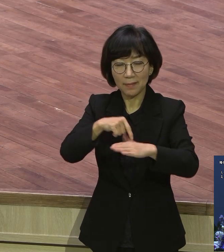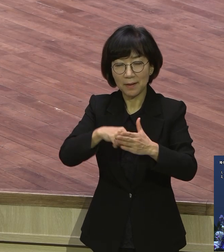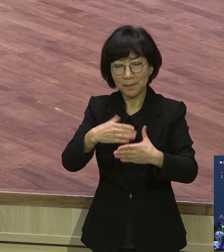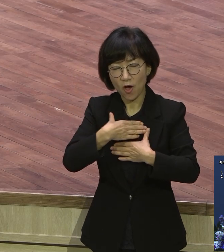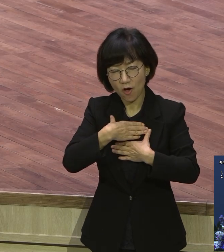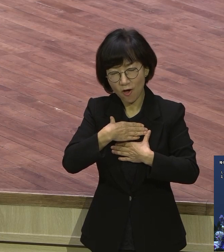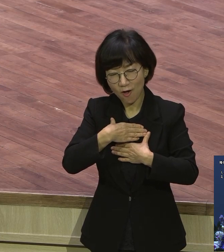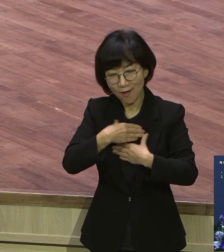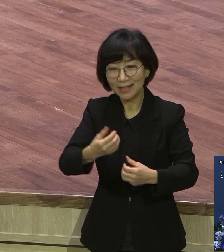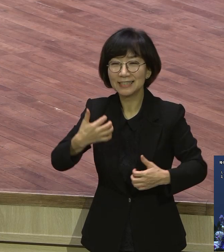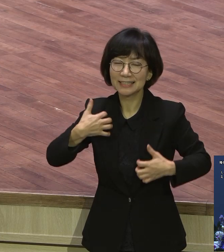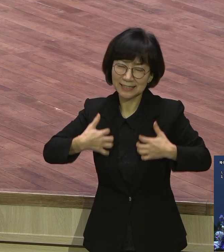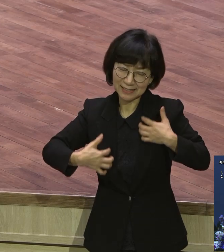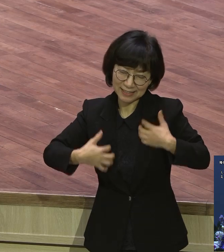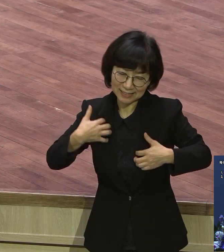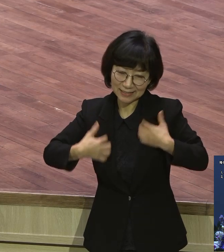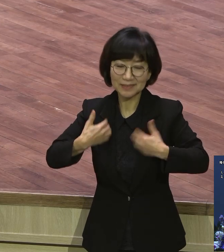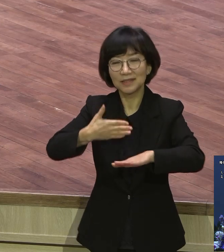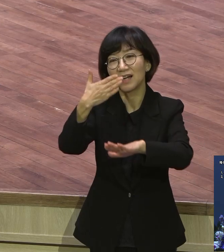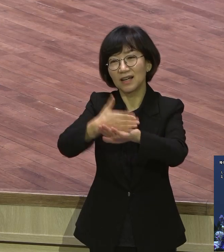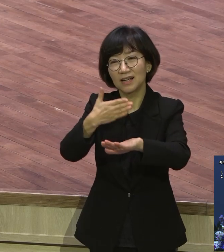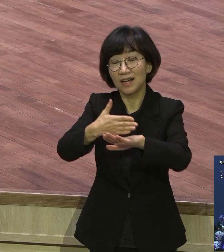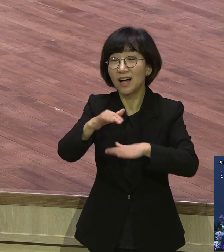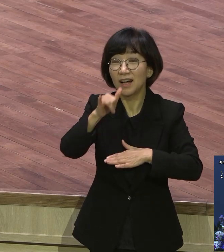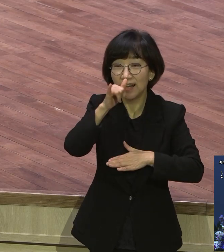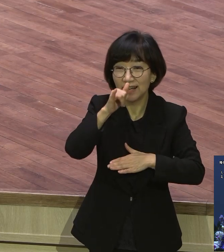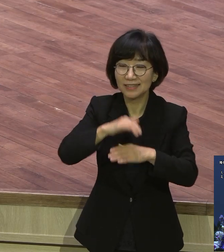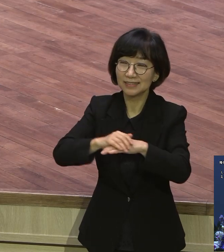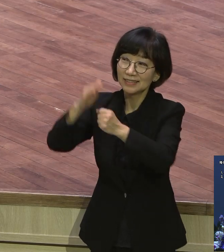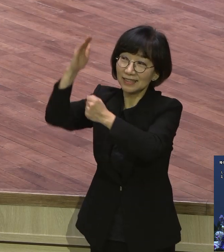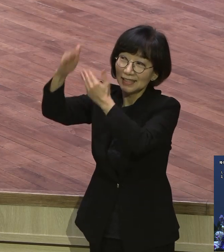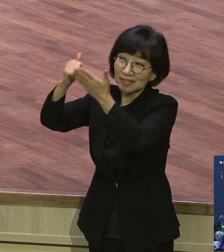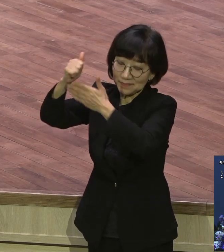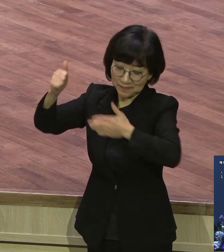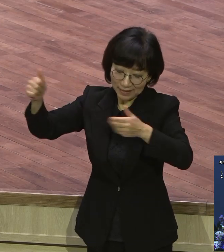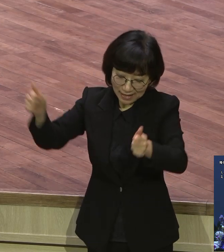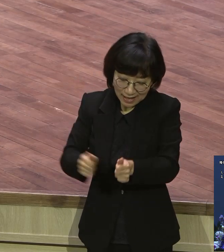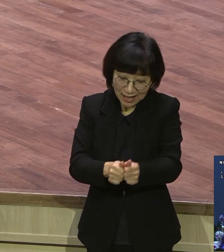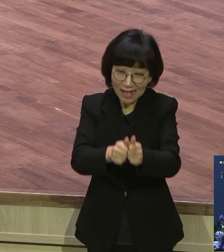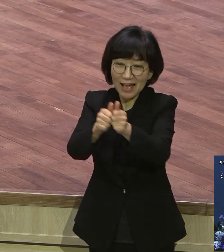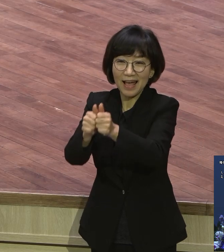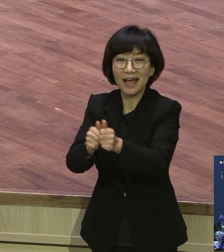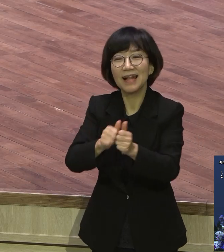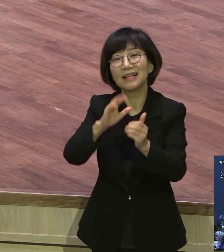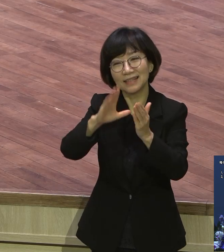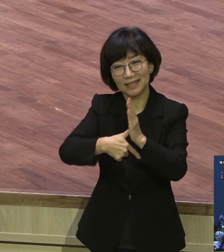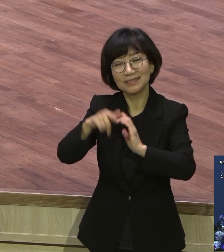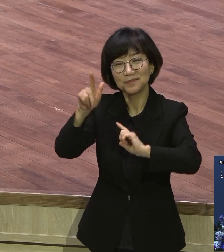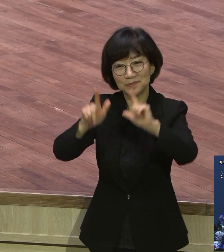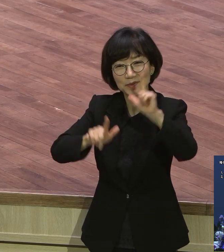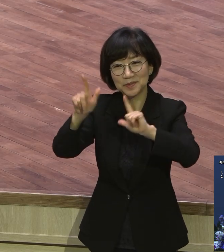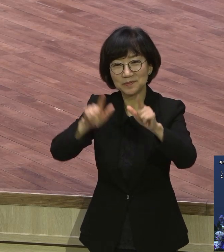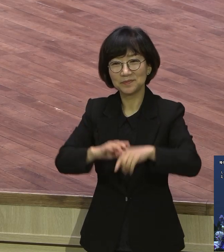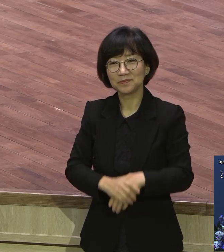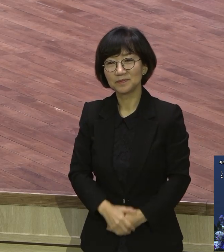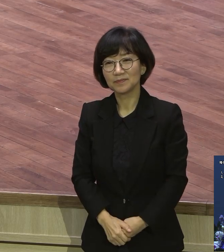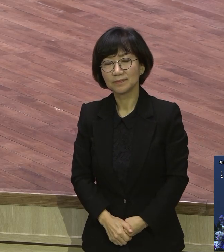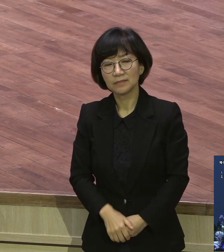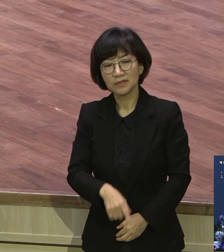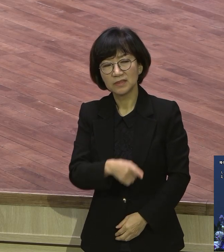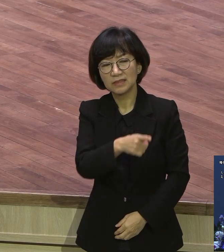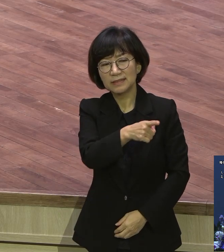감사의 하나님과 함께 동행하는 자의 삶이 이유 없어 나 저 인간 때문에